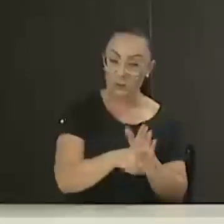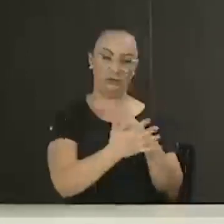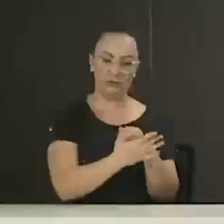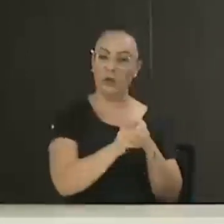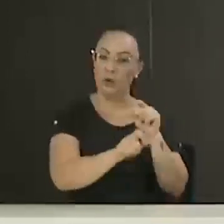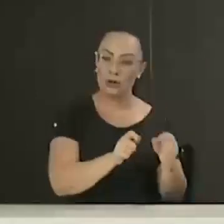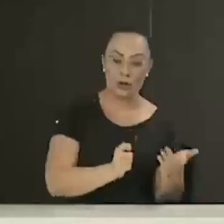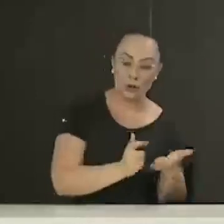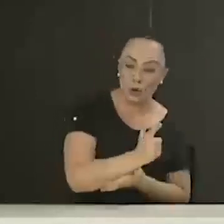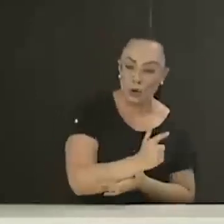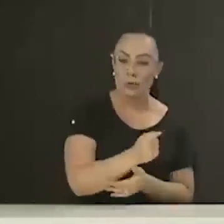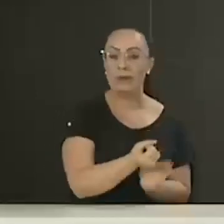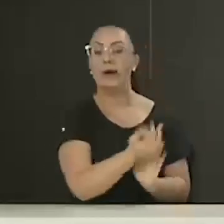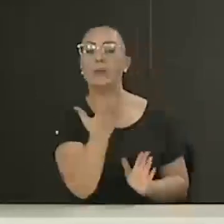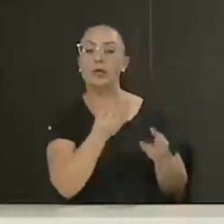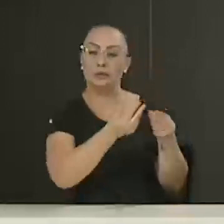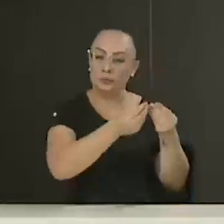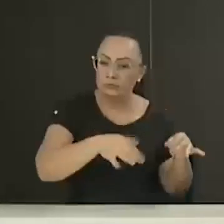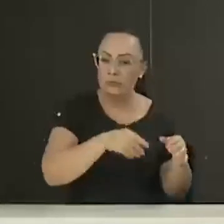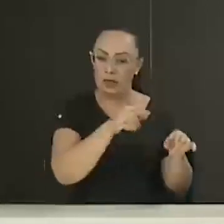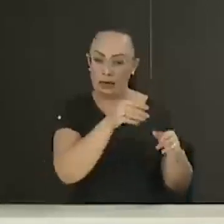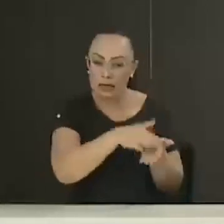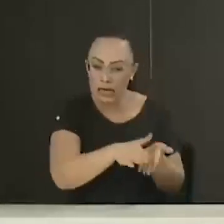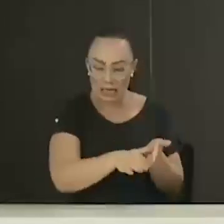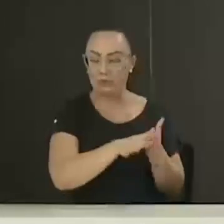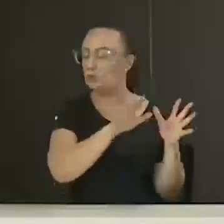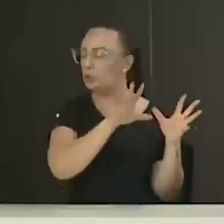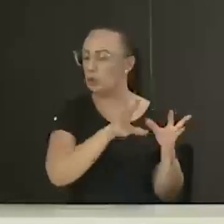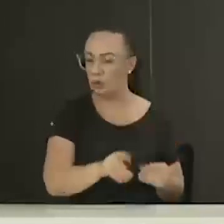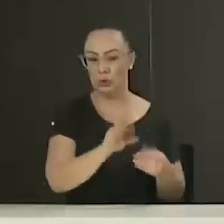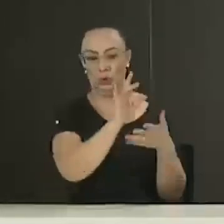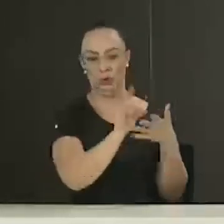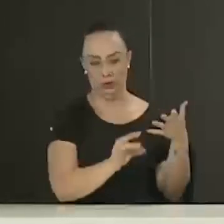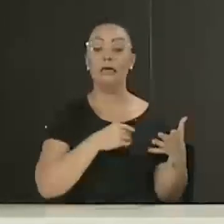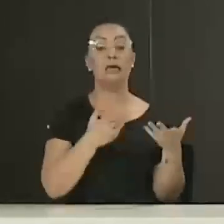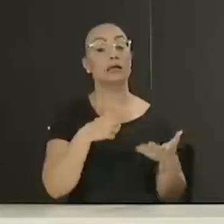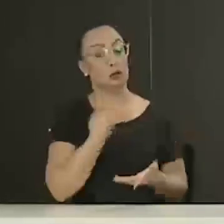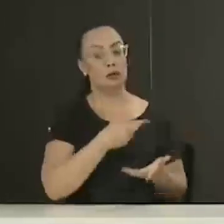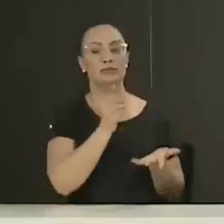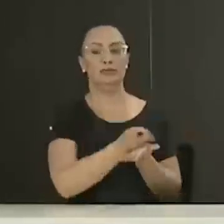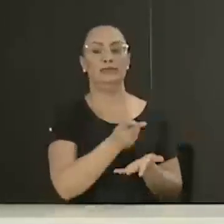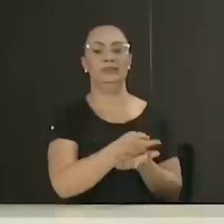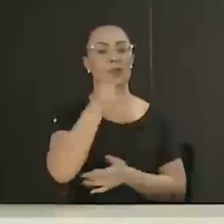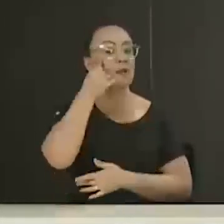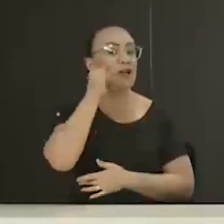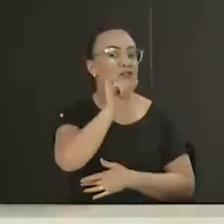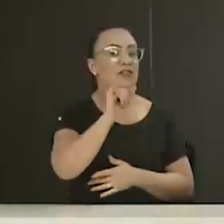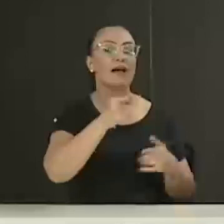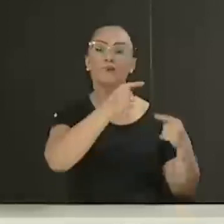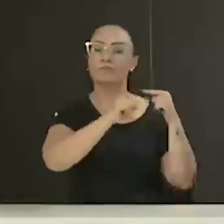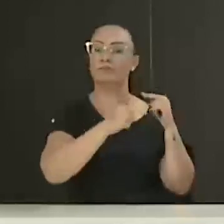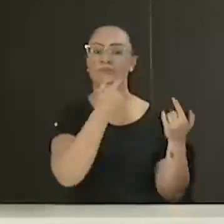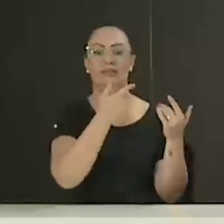convívio 19 buscando aí menos aos riscos e mitigar qualquer questão legal a segunda parte